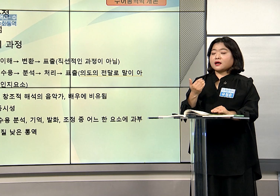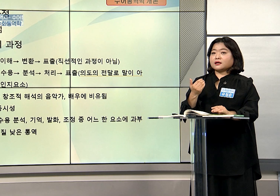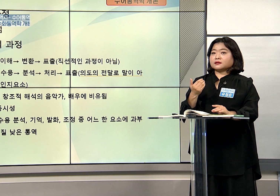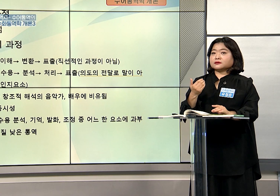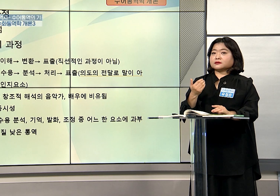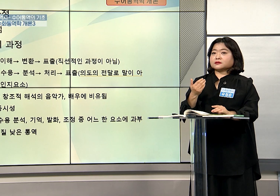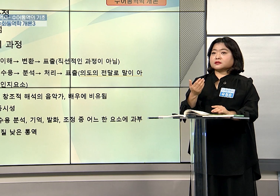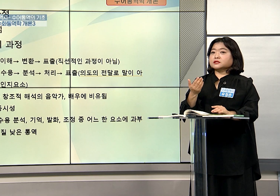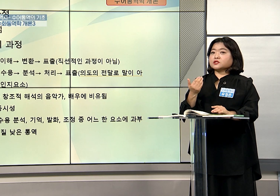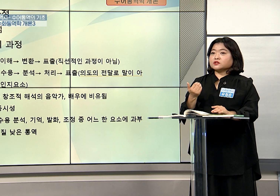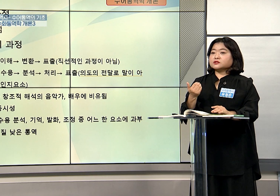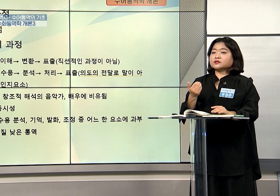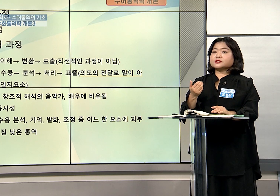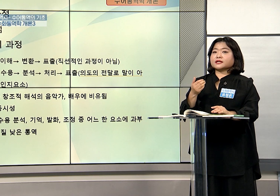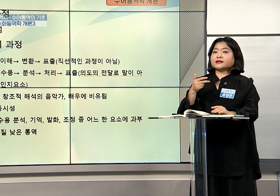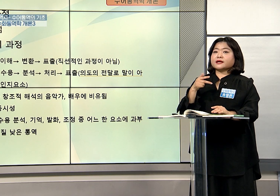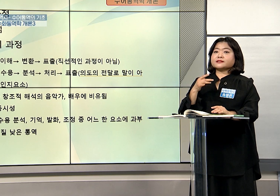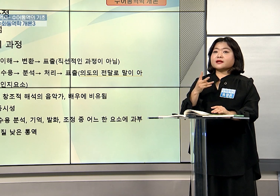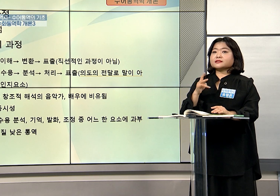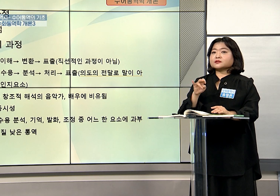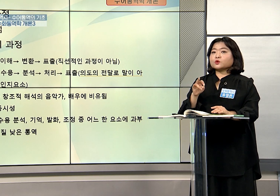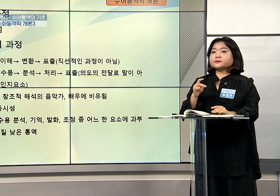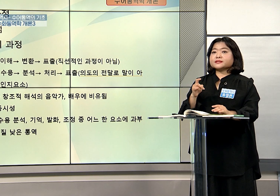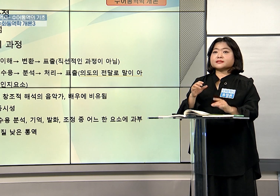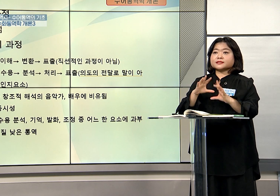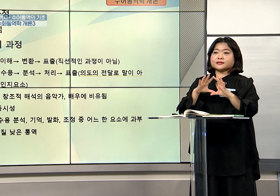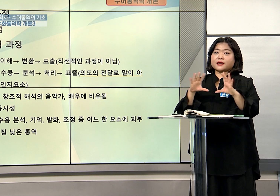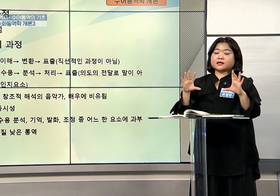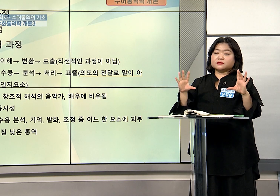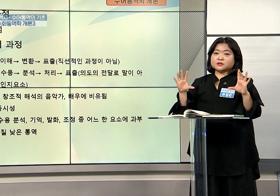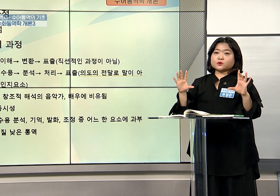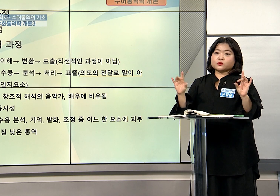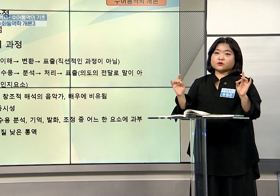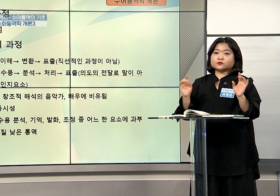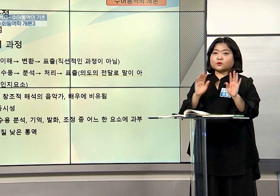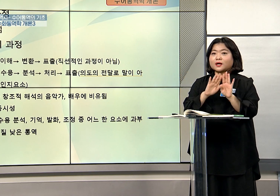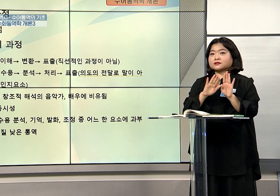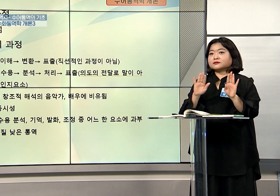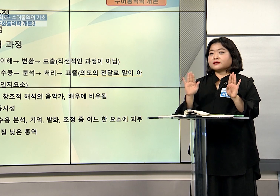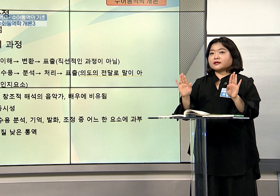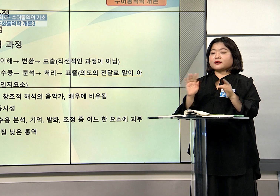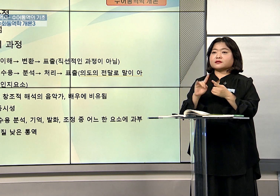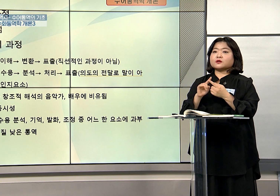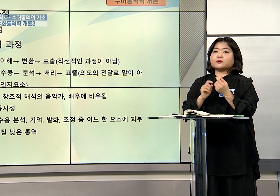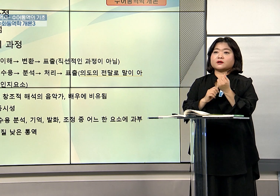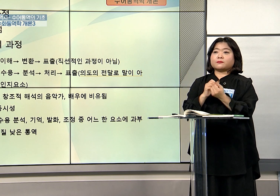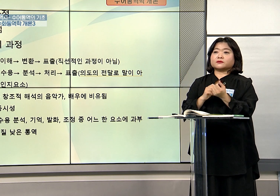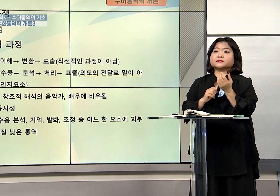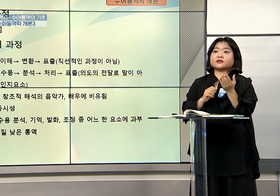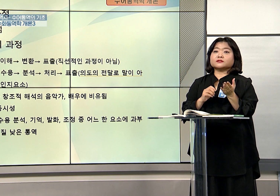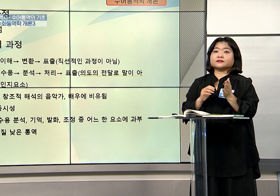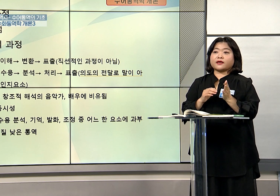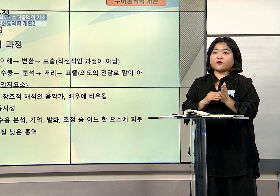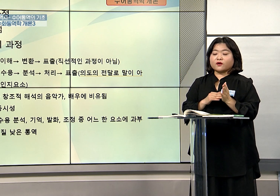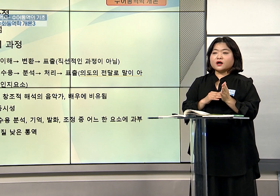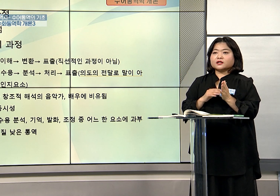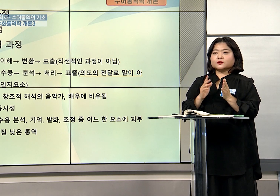제가 그 전전 시간에 셀레스코비치의 의미 통역으로 과정에 대한 설명을 한번 드렸는데요. 그와